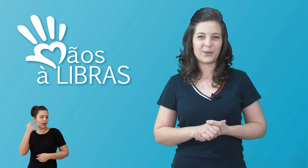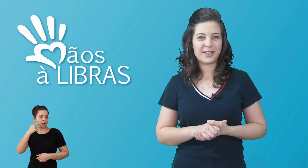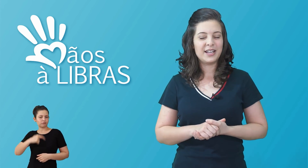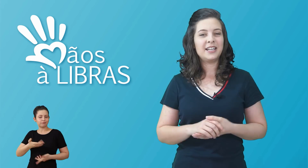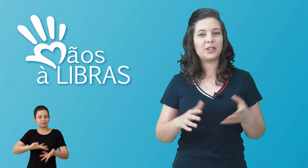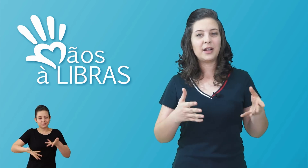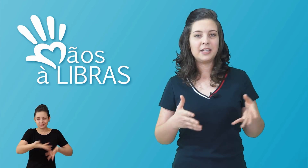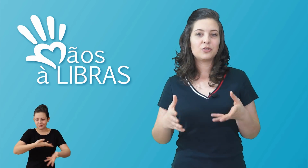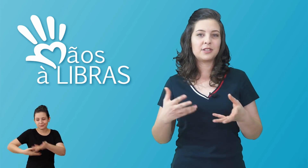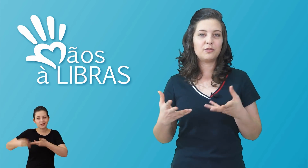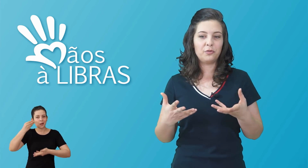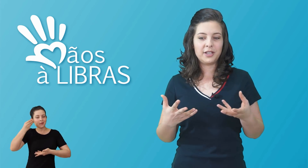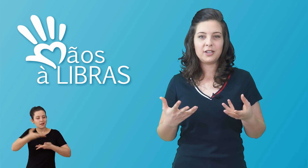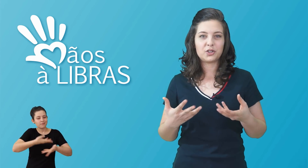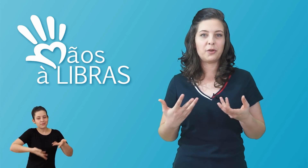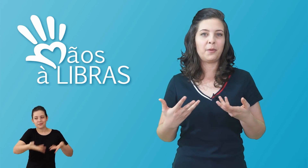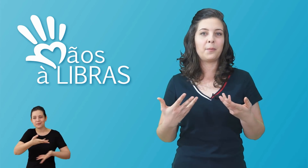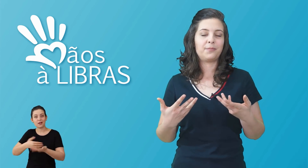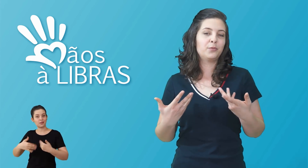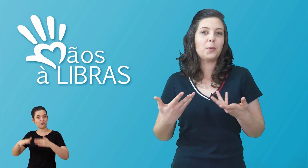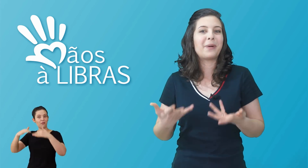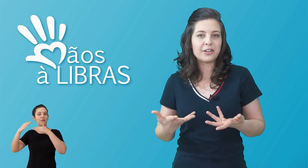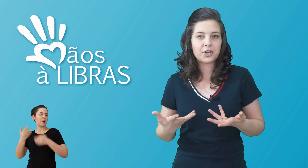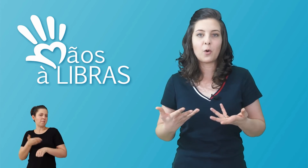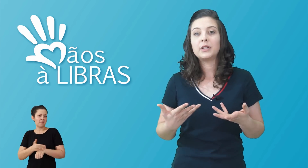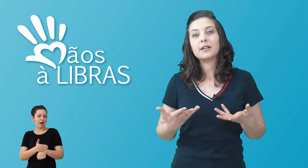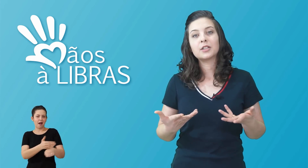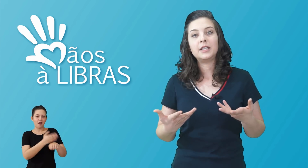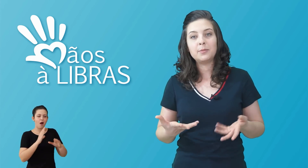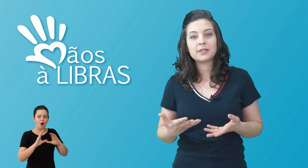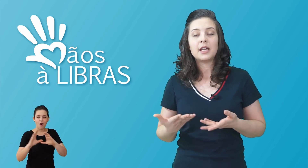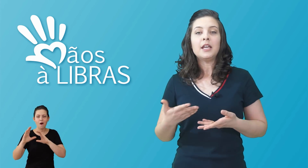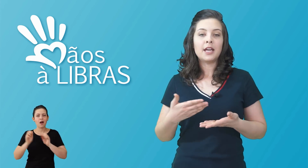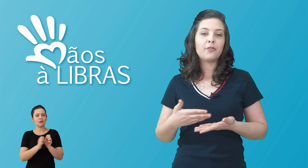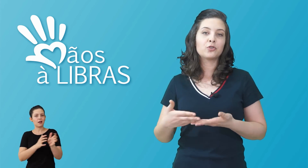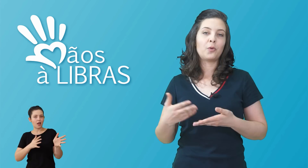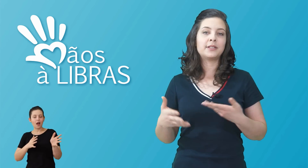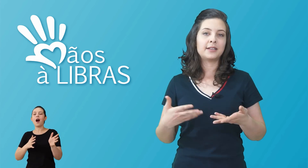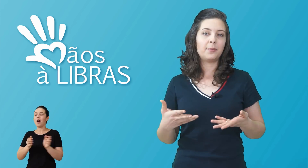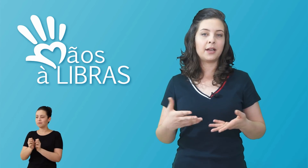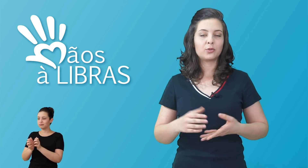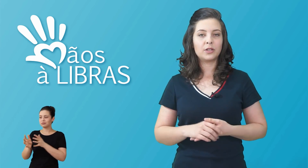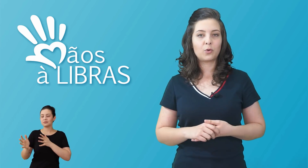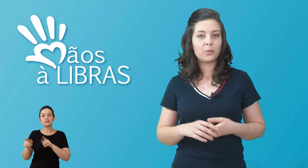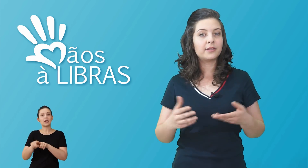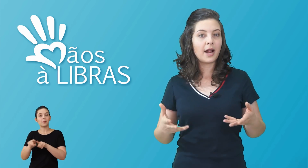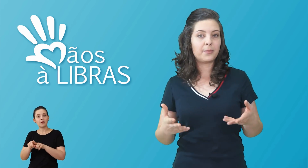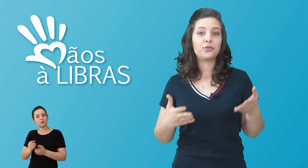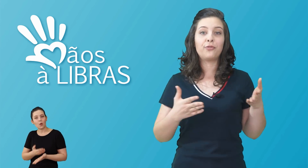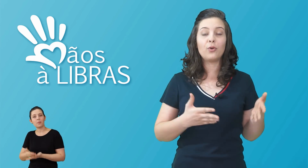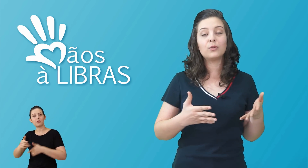essa troca. Então ali eu desenvolvi de uma forma muito prática a comunicação em Libras e aí foi onde eu comecei também atuando